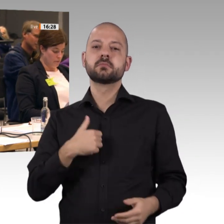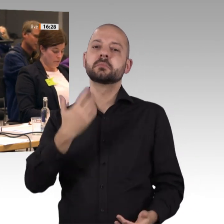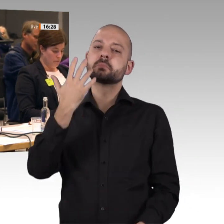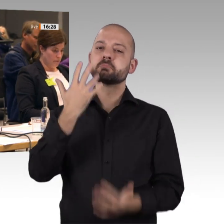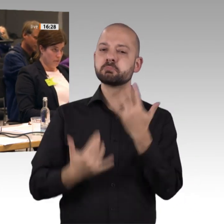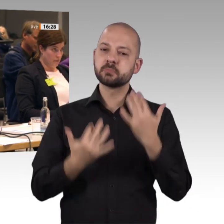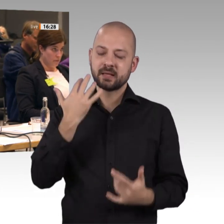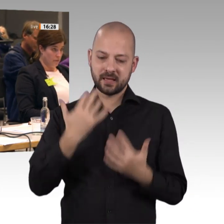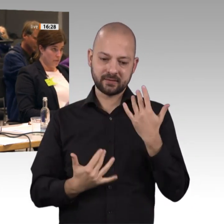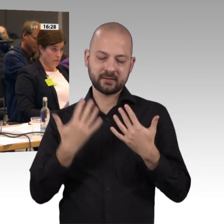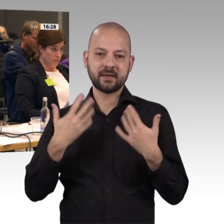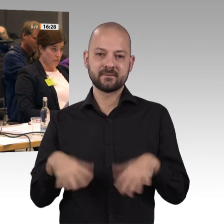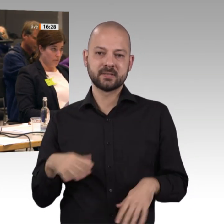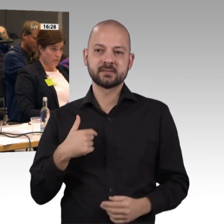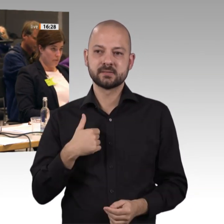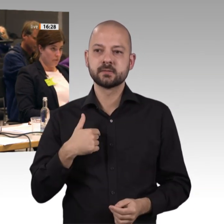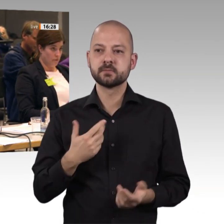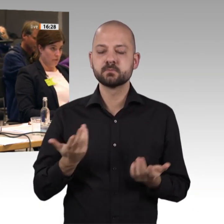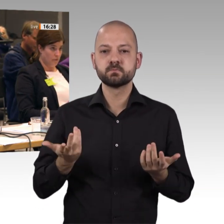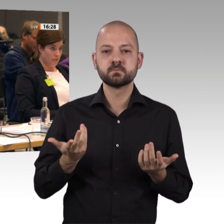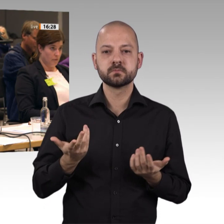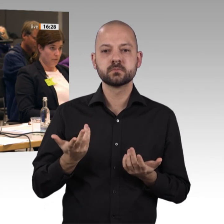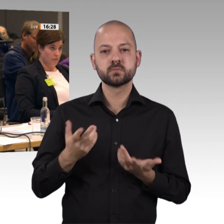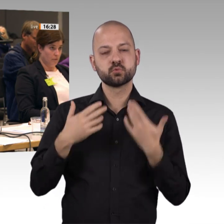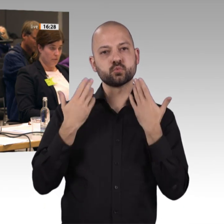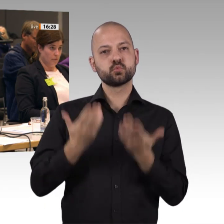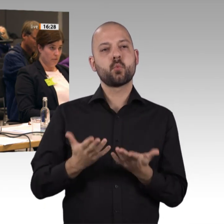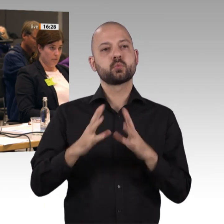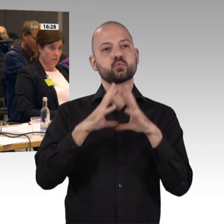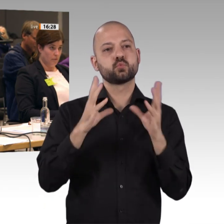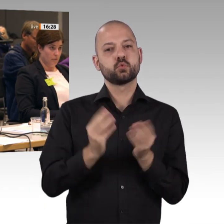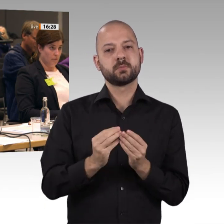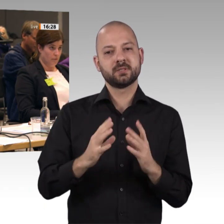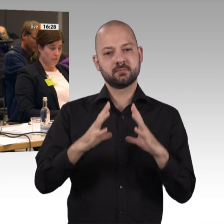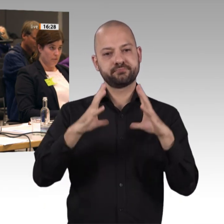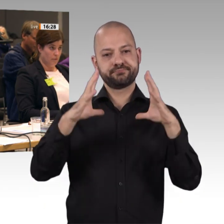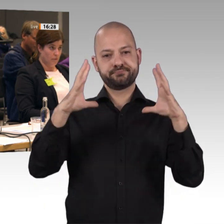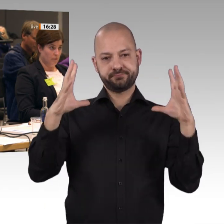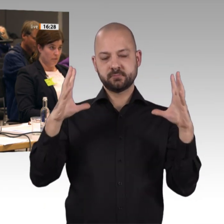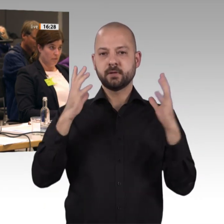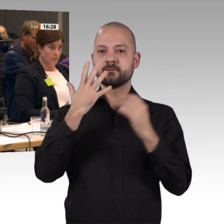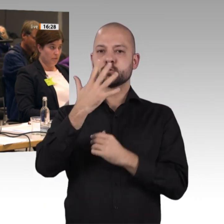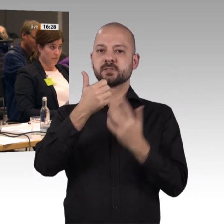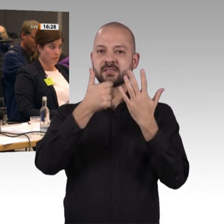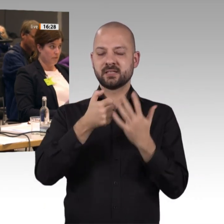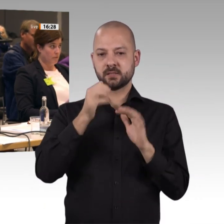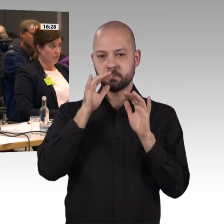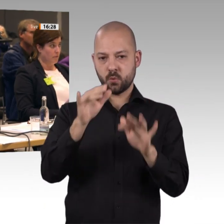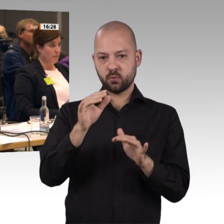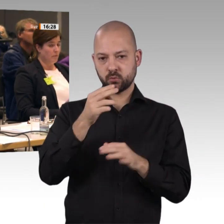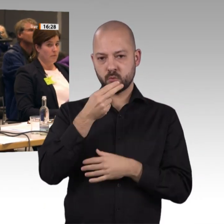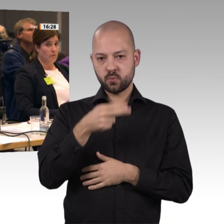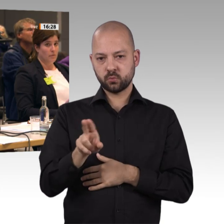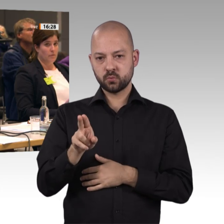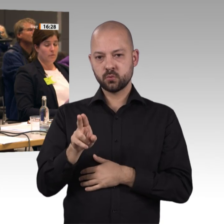Beratungsstellen umrechnet, dann sind das letztendlich nur 81.000 pro Beratungsstelle jährlich. Und das ist unzureichend. Und ursprünglich waren